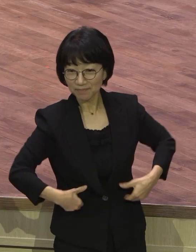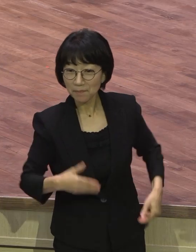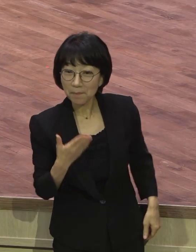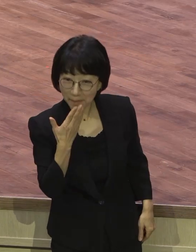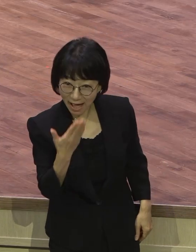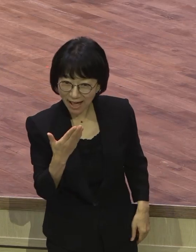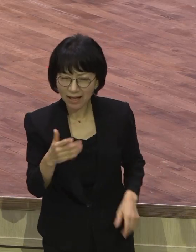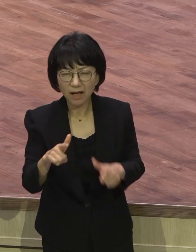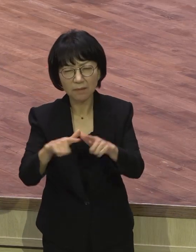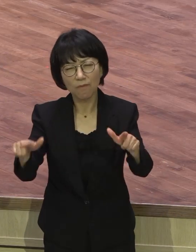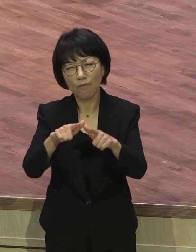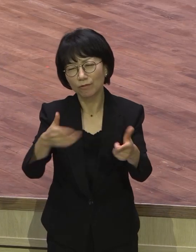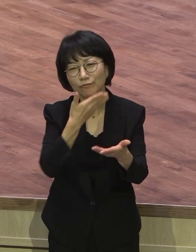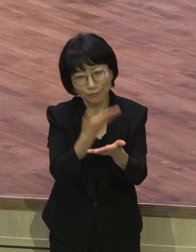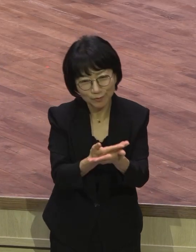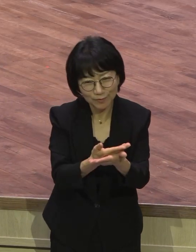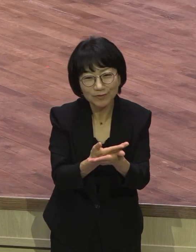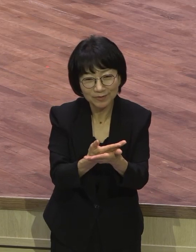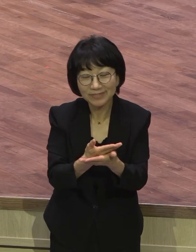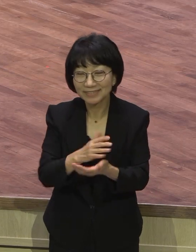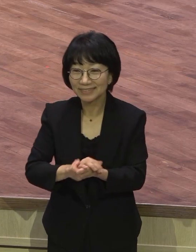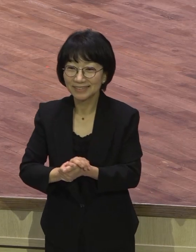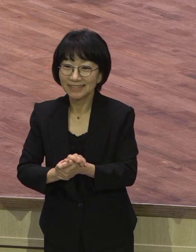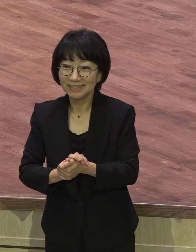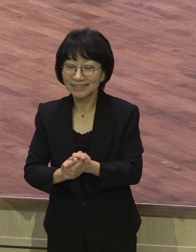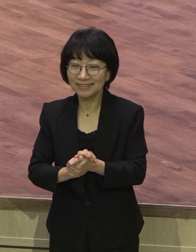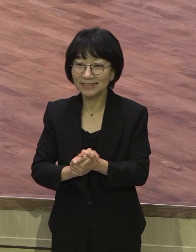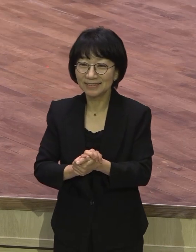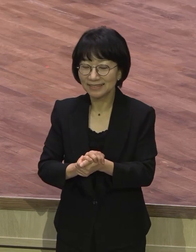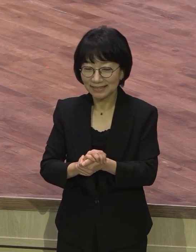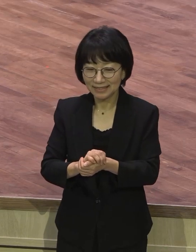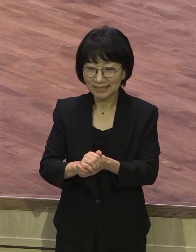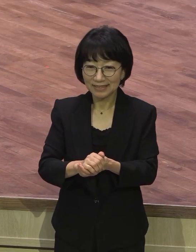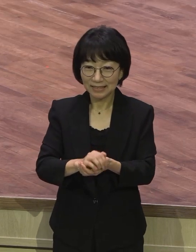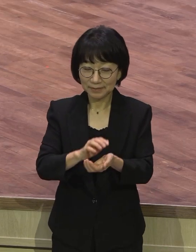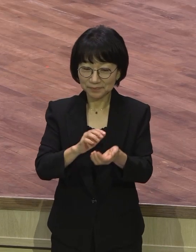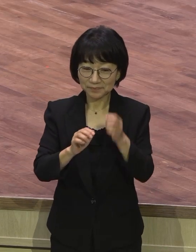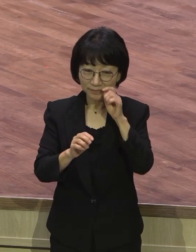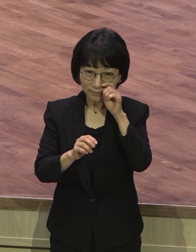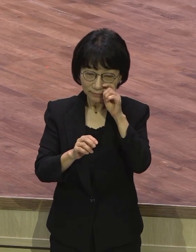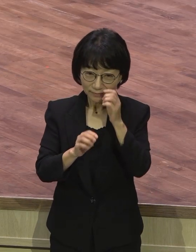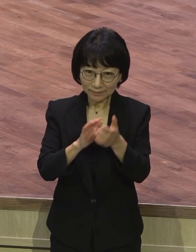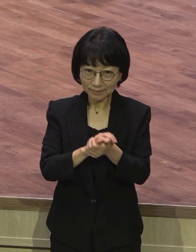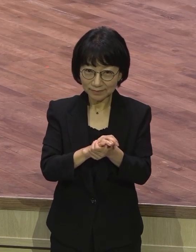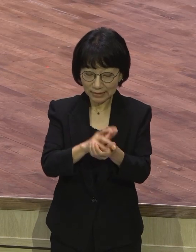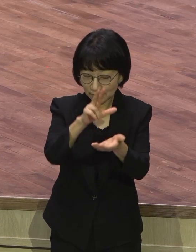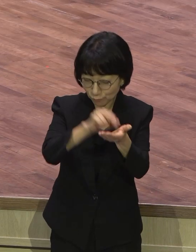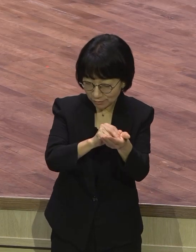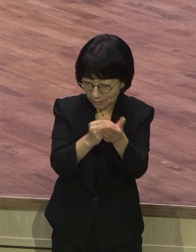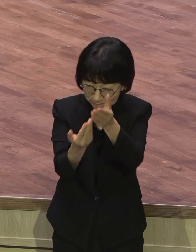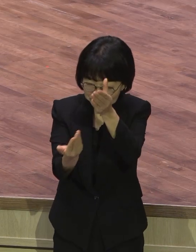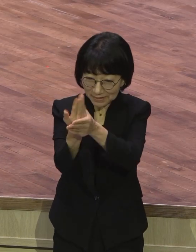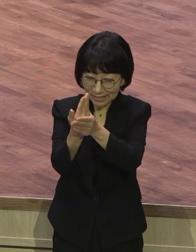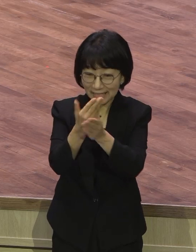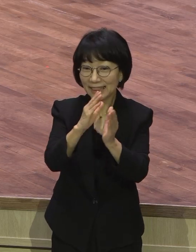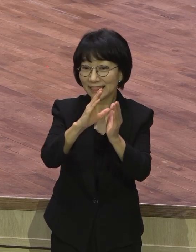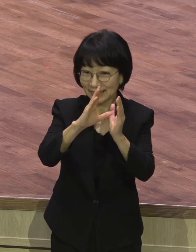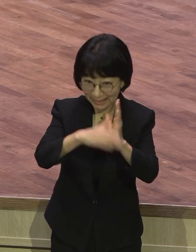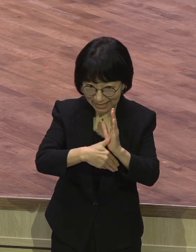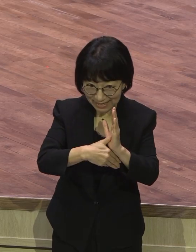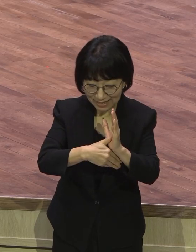평상시 그래서 인생의 풍랑이 크든 적든 놓지 마야 될 것은 모든